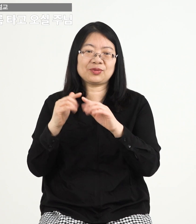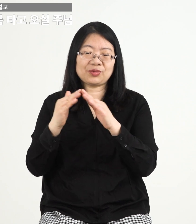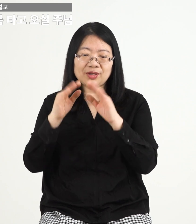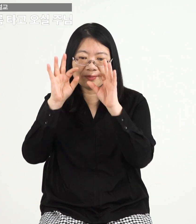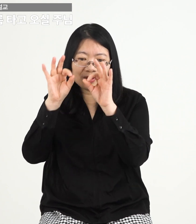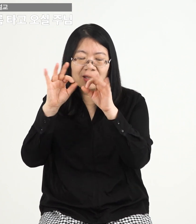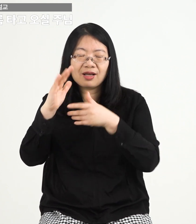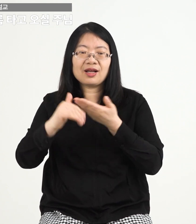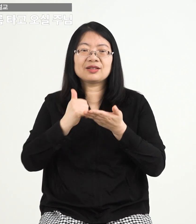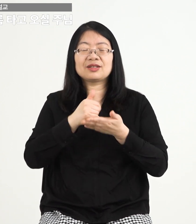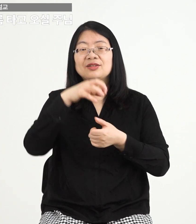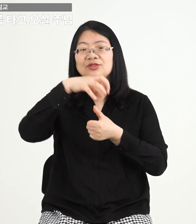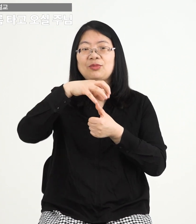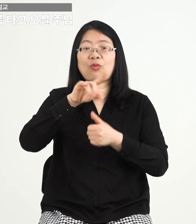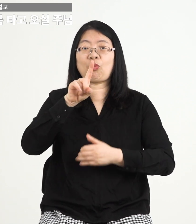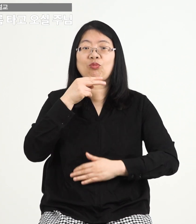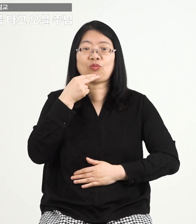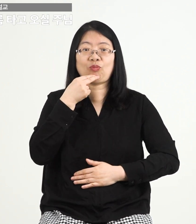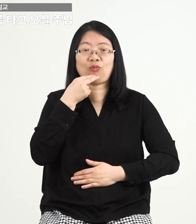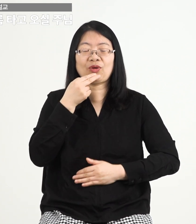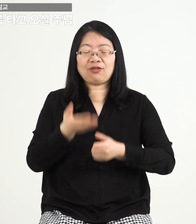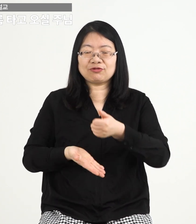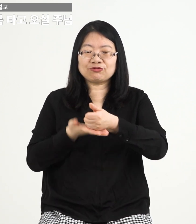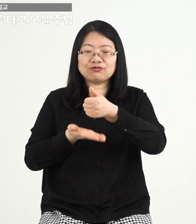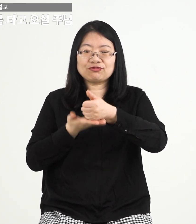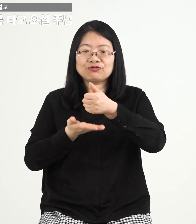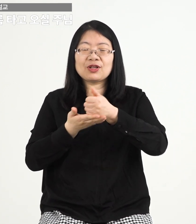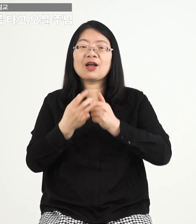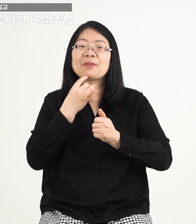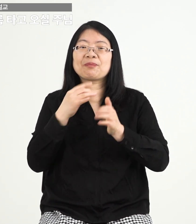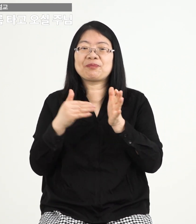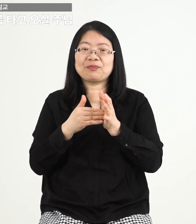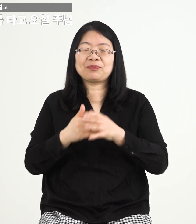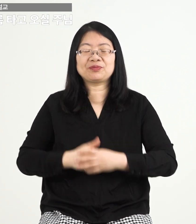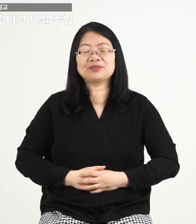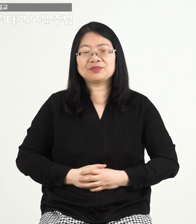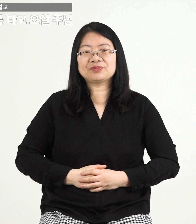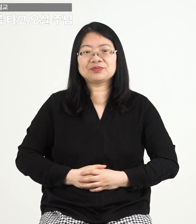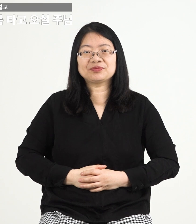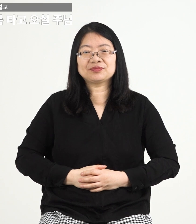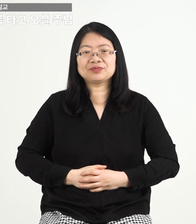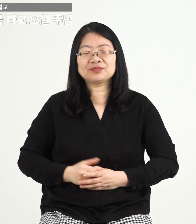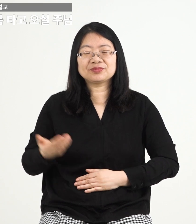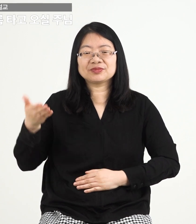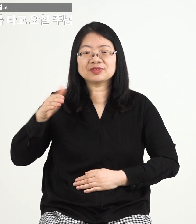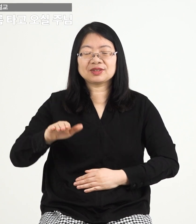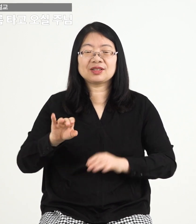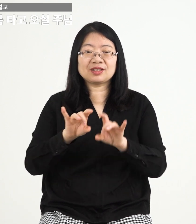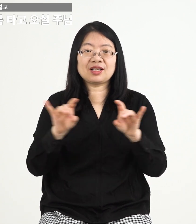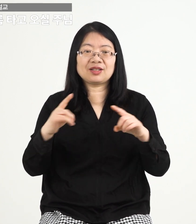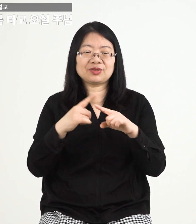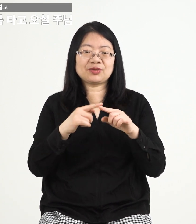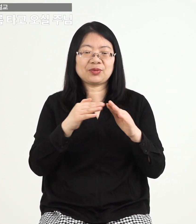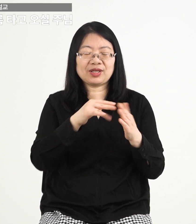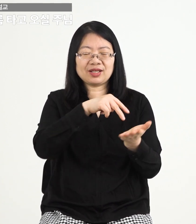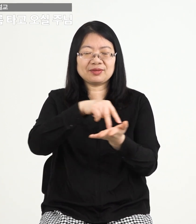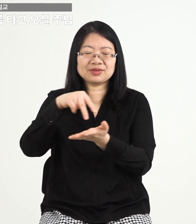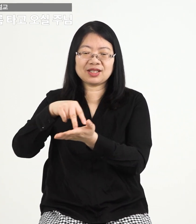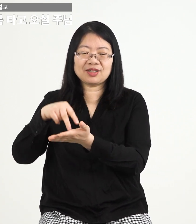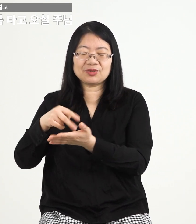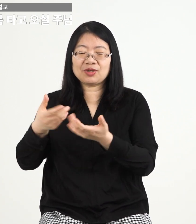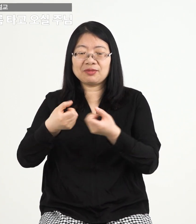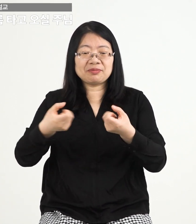하나님이 책망 없이 칭찬만 받았던 교회입니다. 근데 이것은 각 교회로 볼 것이